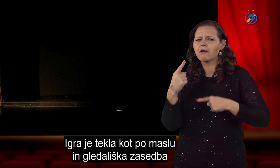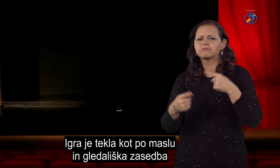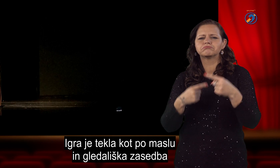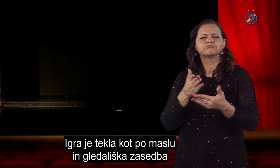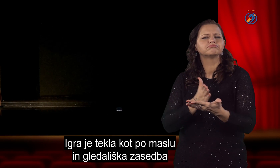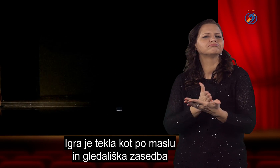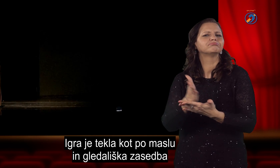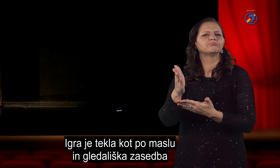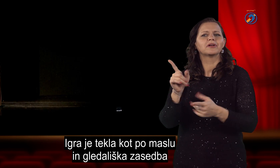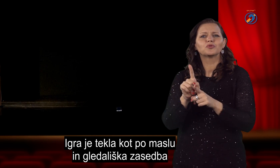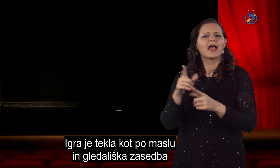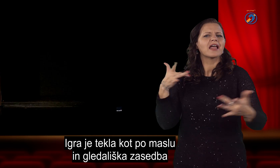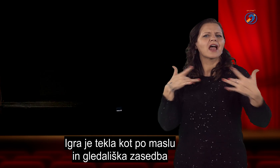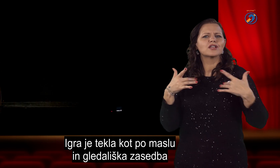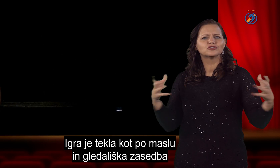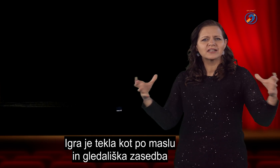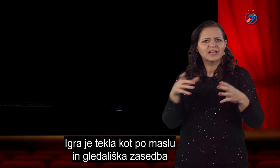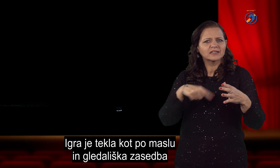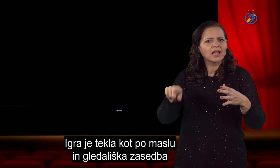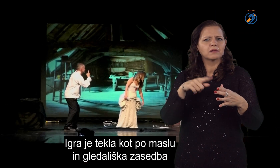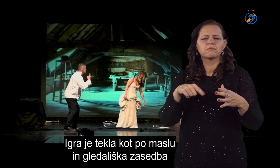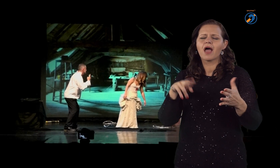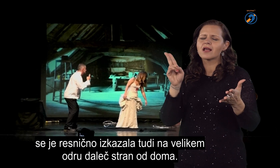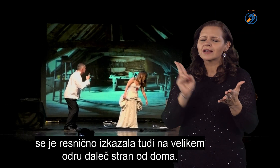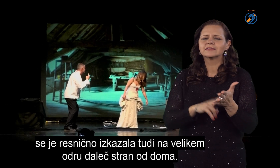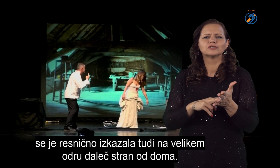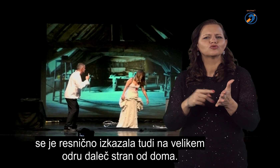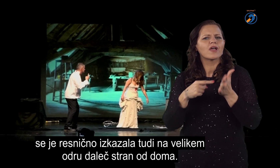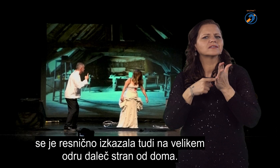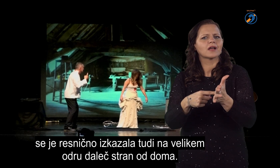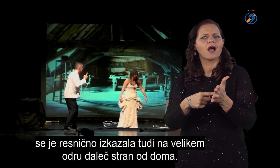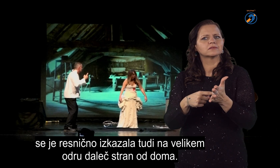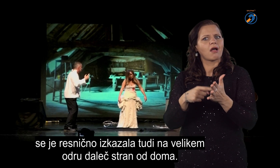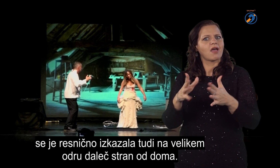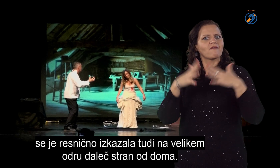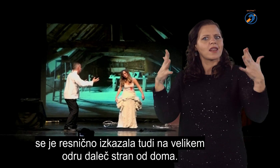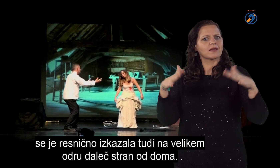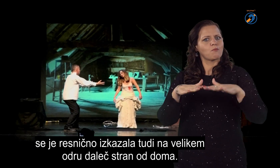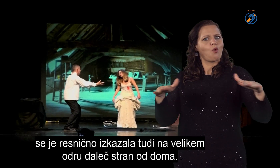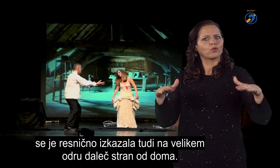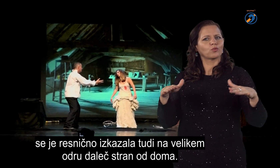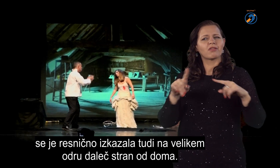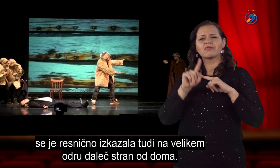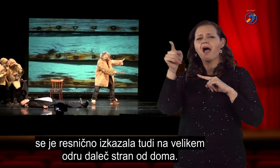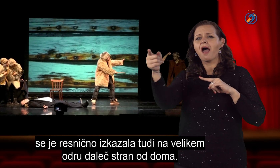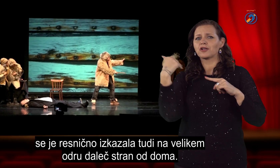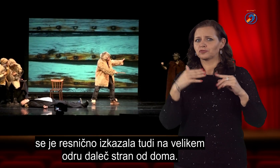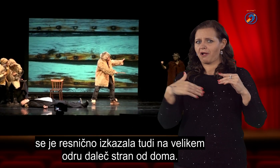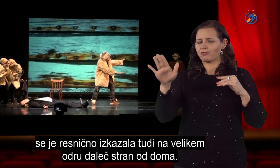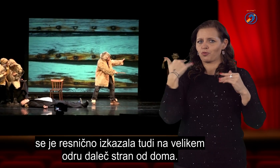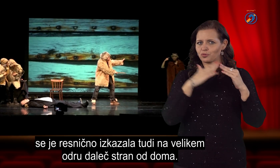je tekla kot po maslu in gledališka zasedba se je resnično izkazala tudi na velikem odru daleč od